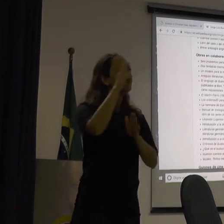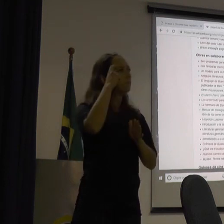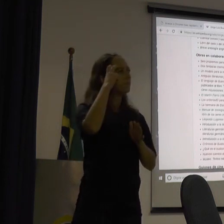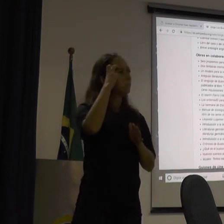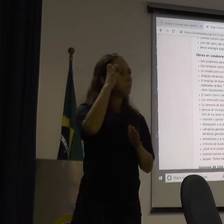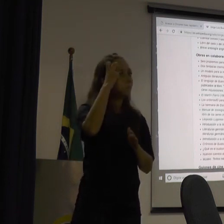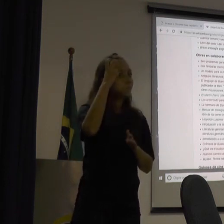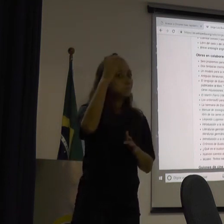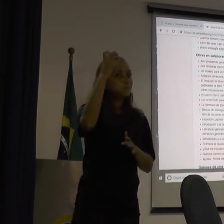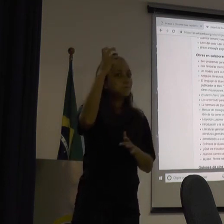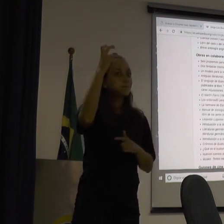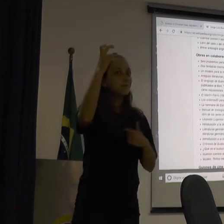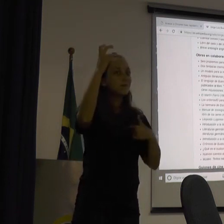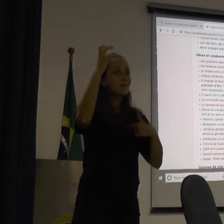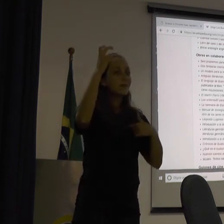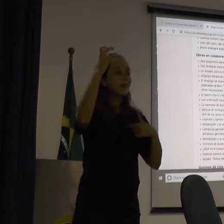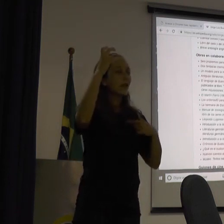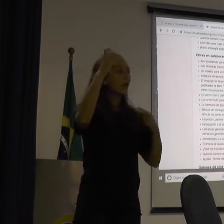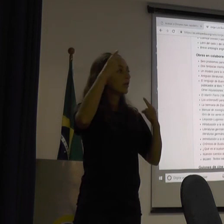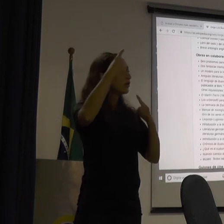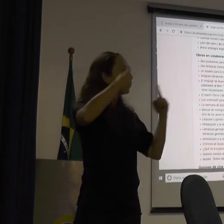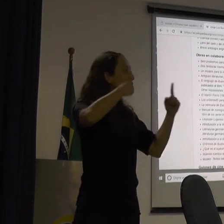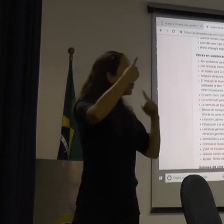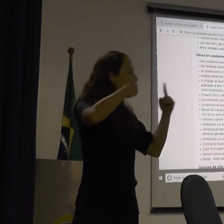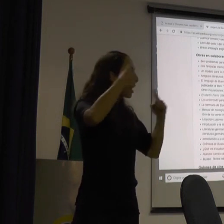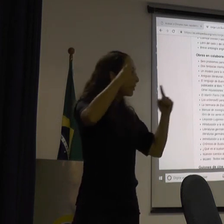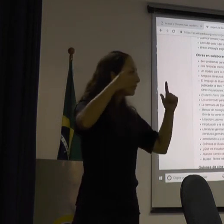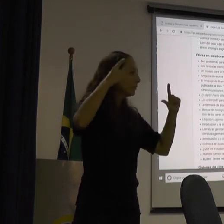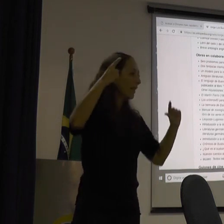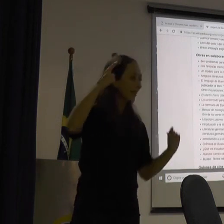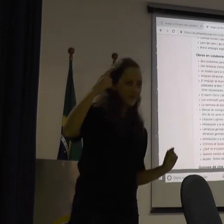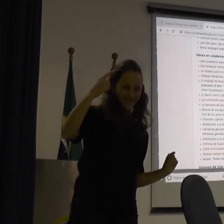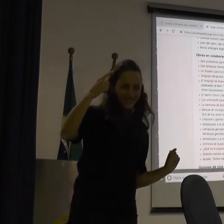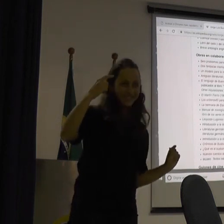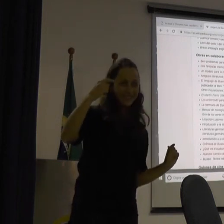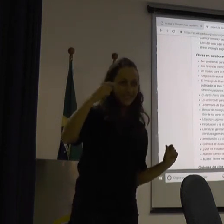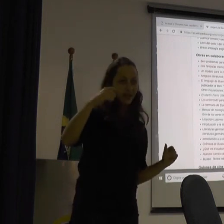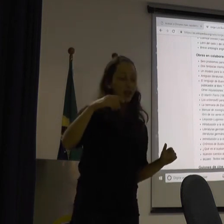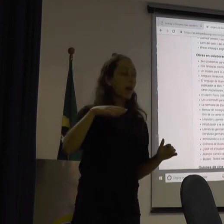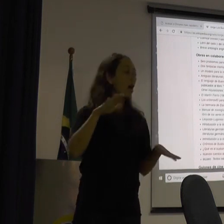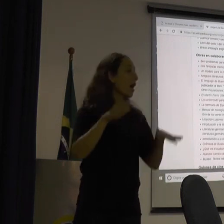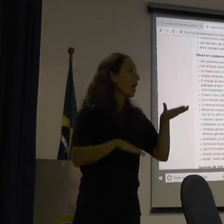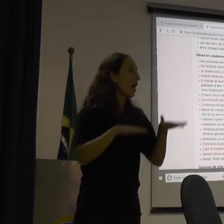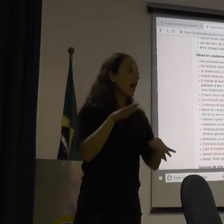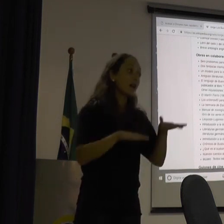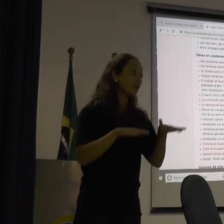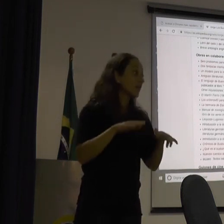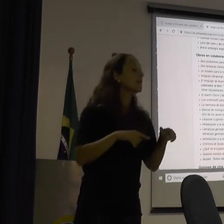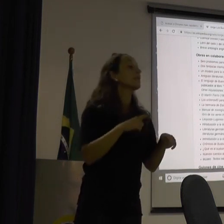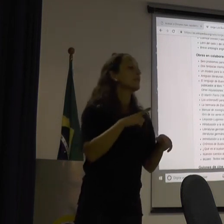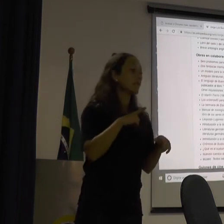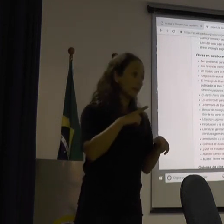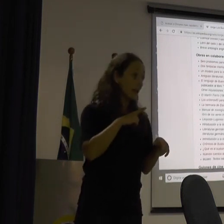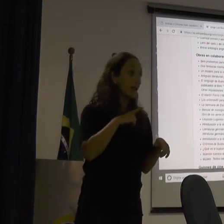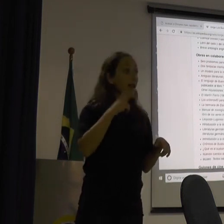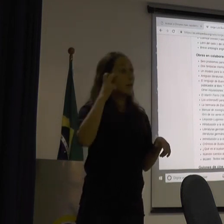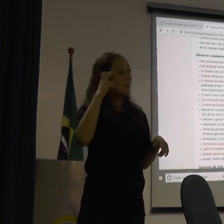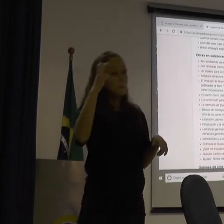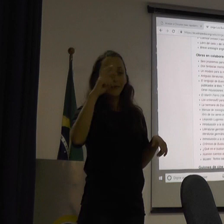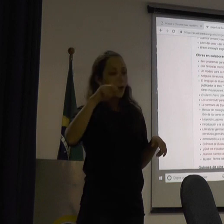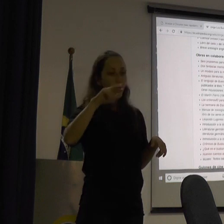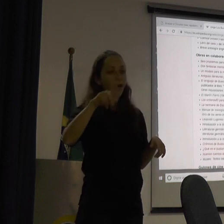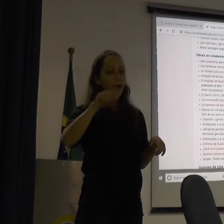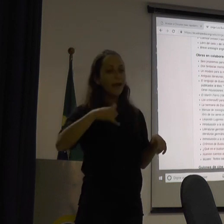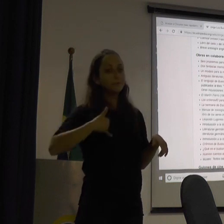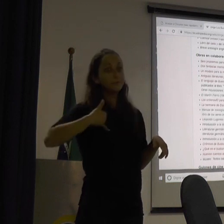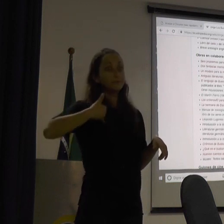sempre é fácil de dialogar com as pessoas, às vezes é o contrário, né? Falta erudição, mas mesmo assim não falta ego, né? E eu